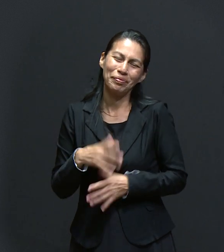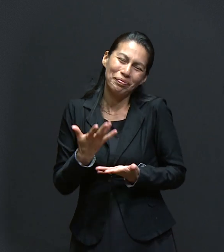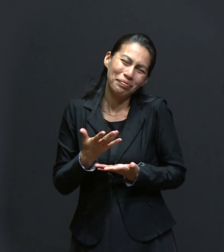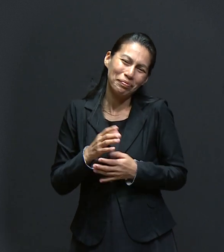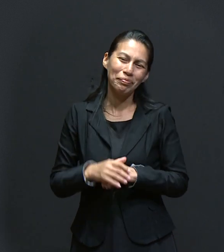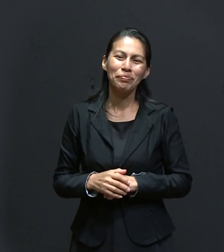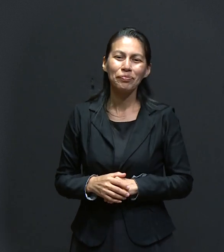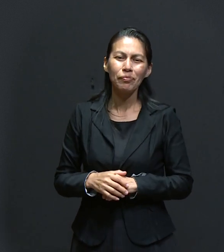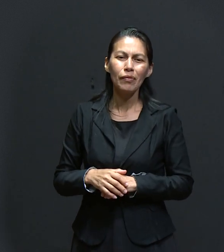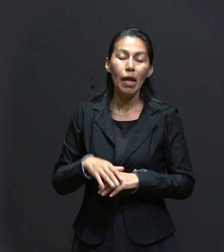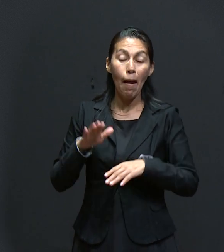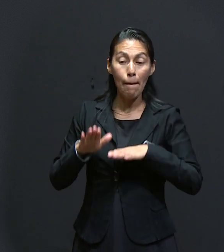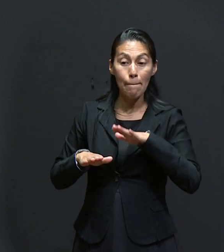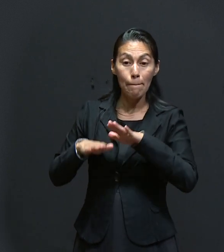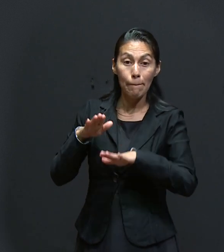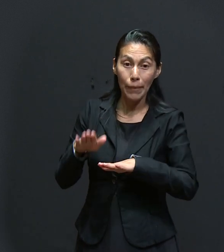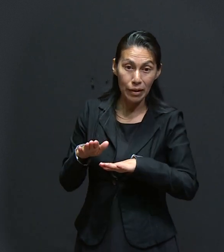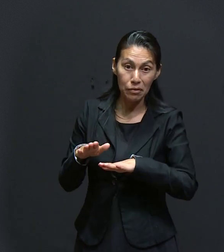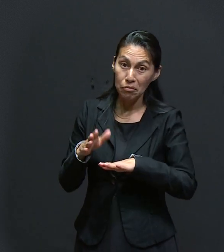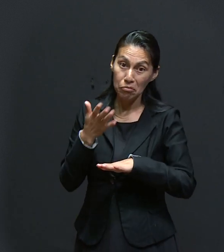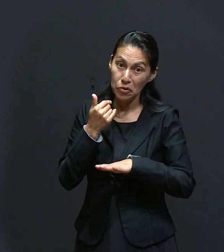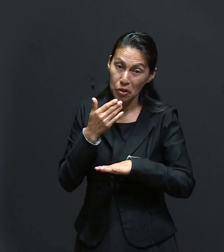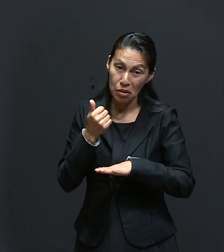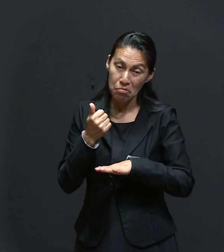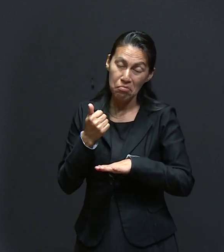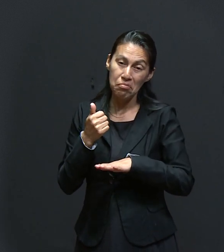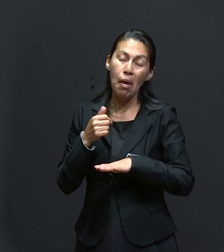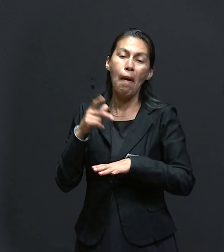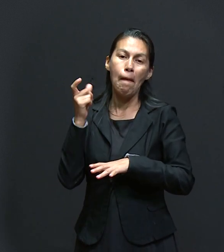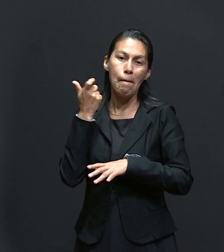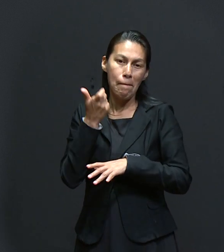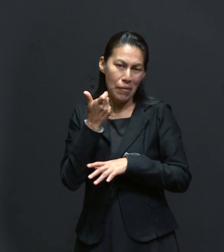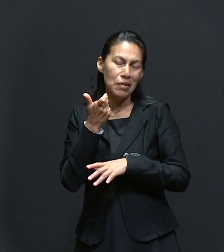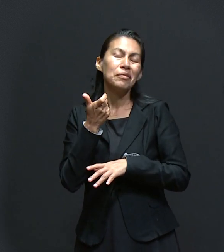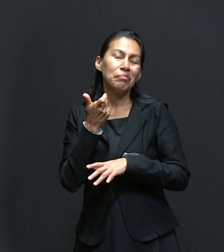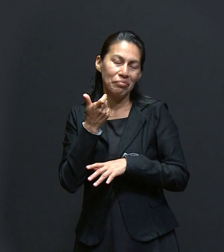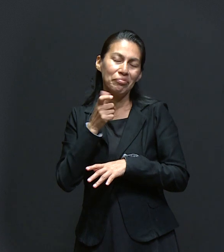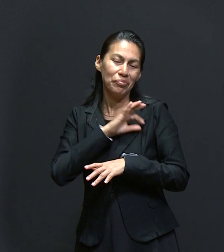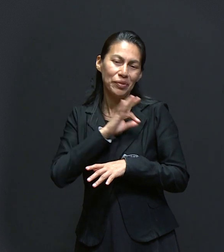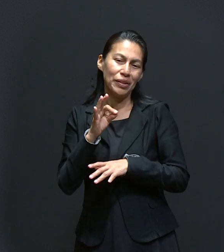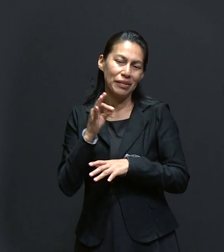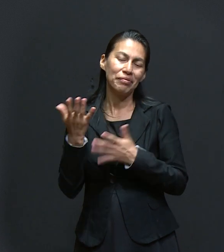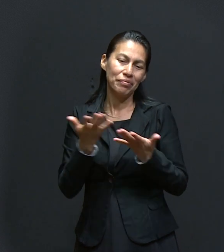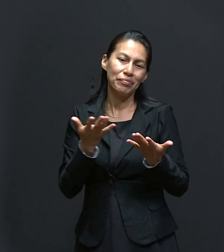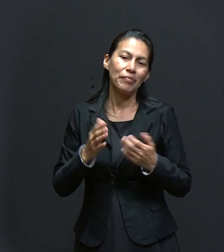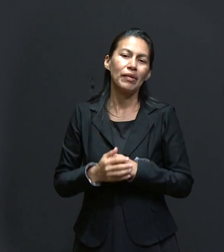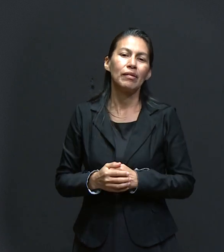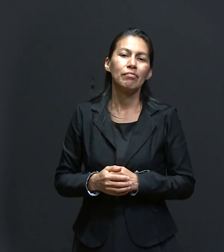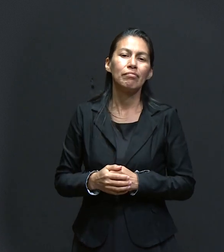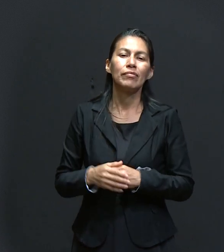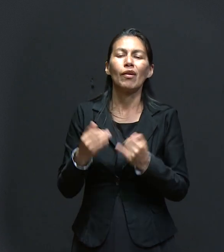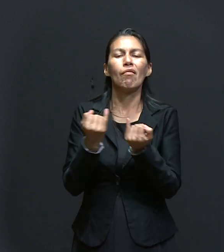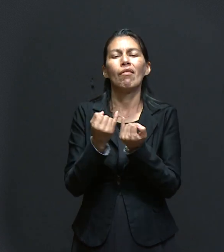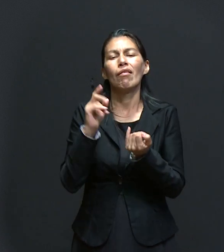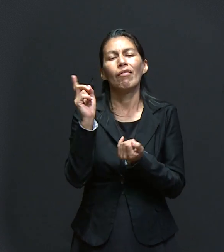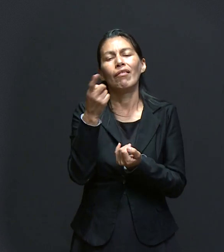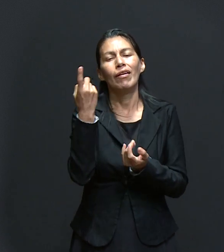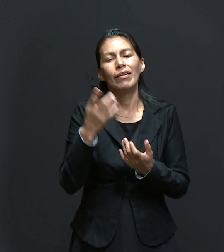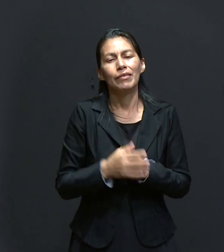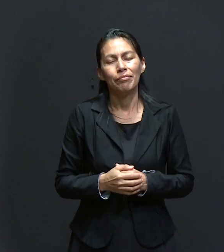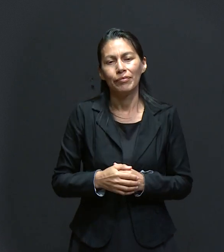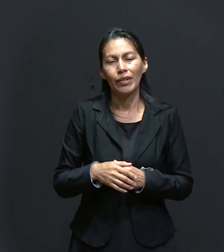también dólares pero soy un amigo diciendo no pasas no puedes vender nuestros pesos para eso lo podemos